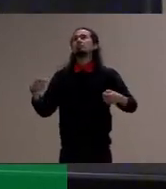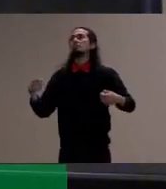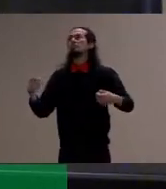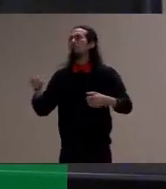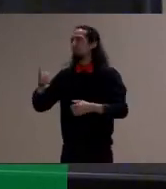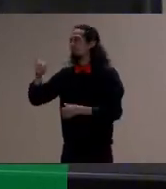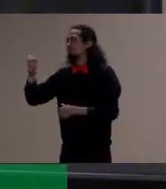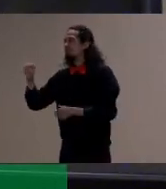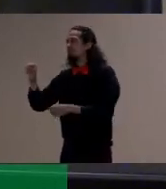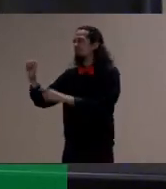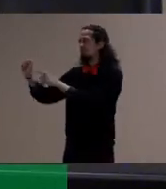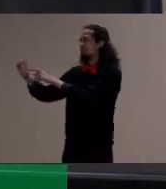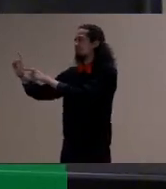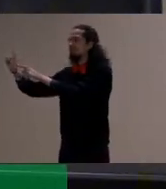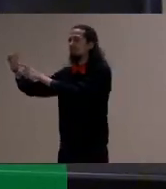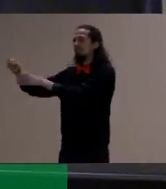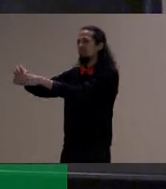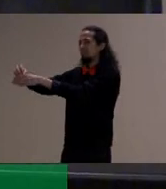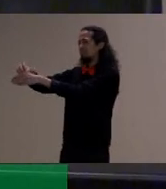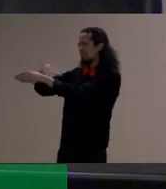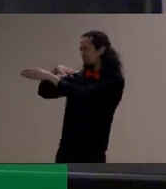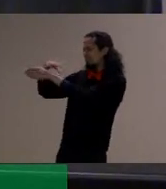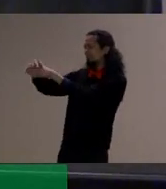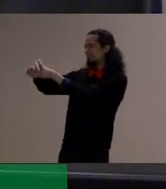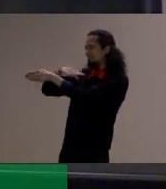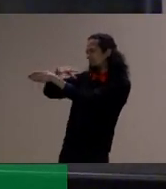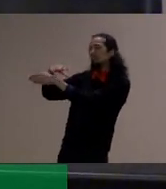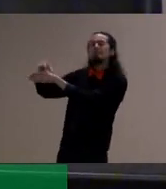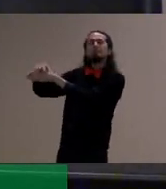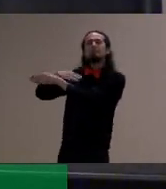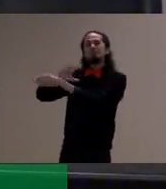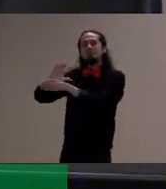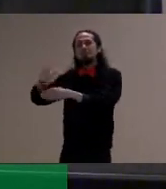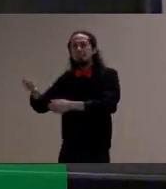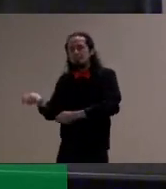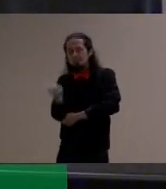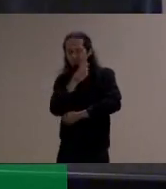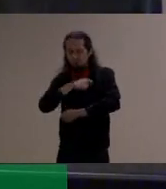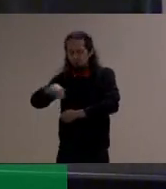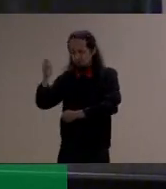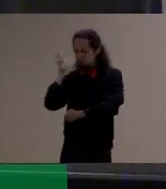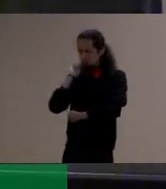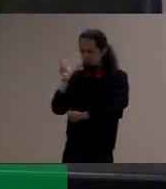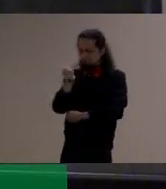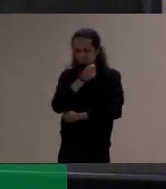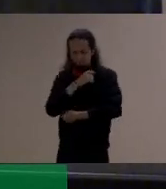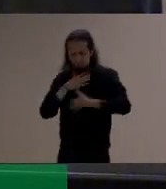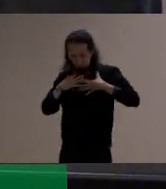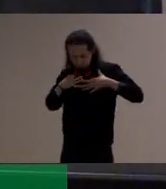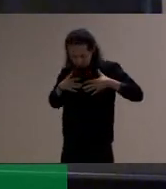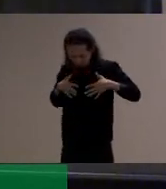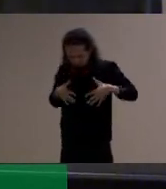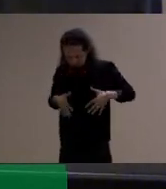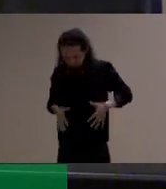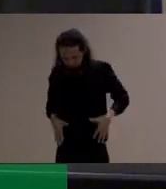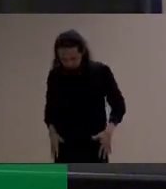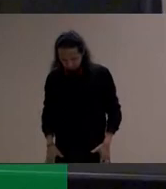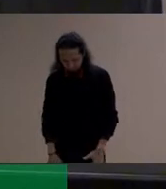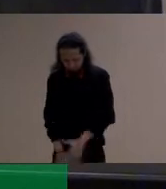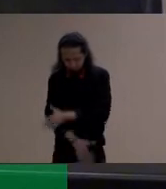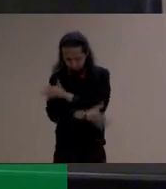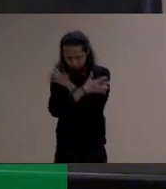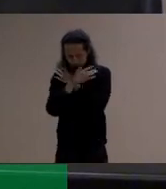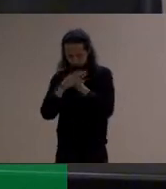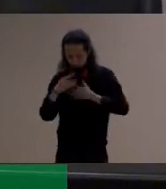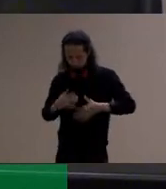Joana receito banho de arruda chá para benzer